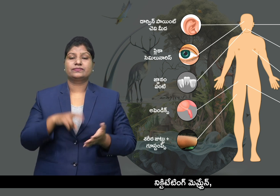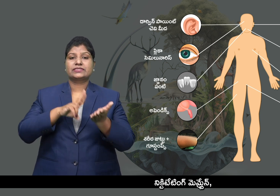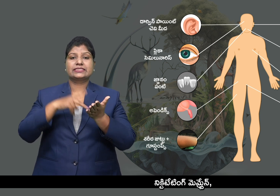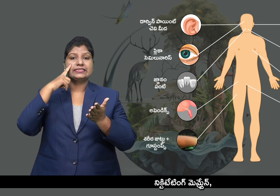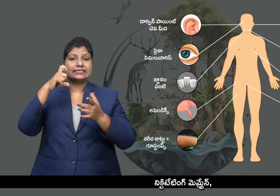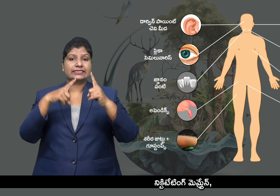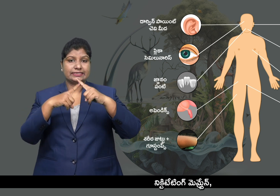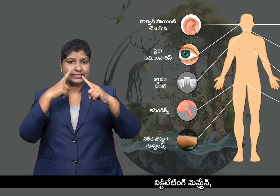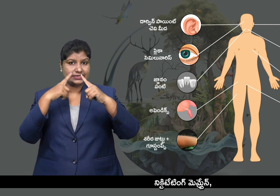నిక్టిటేటింగ్ మెంబ్రేన్,